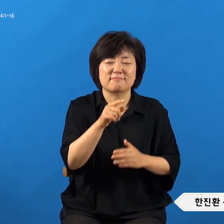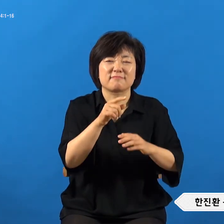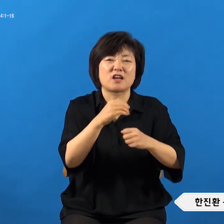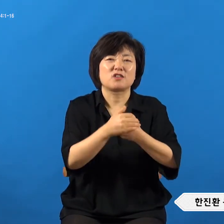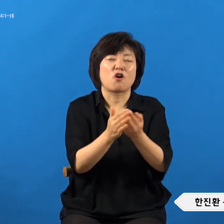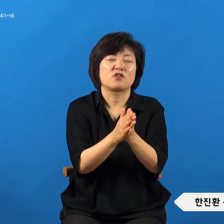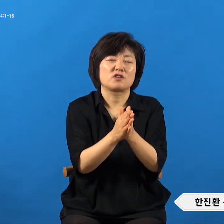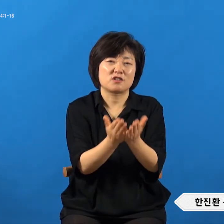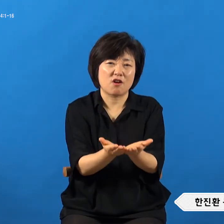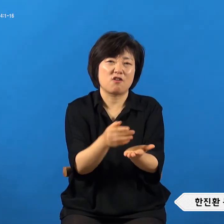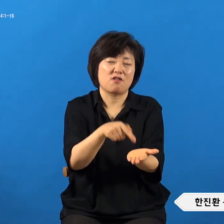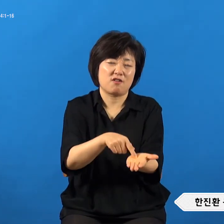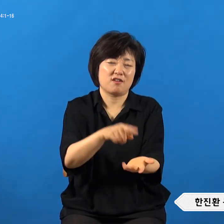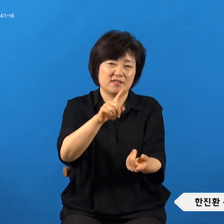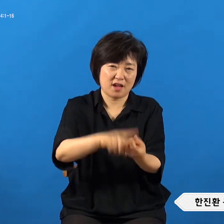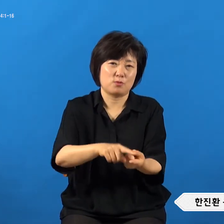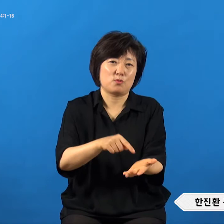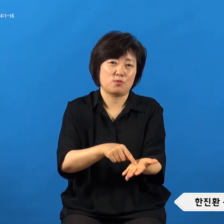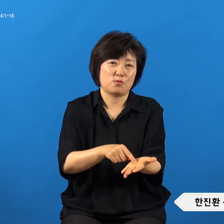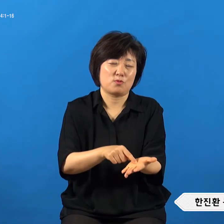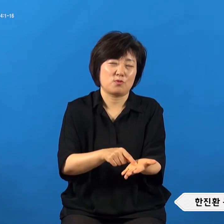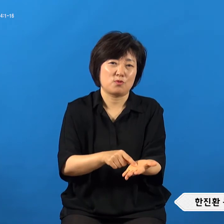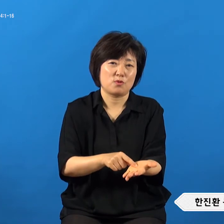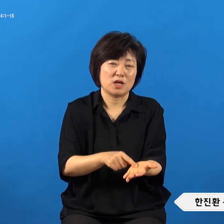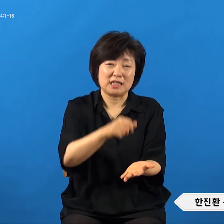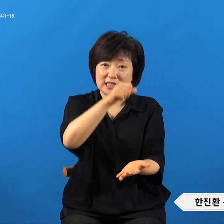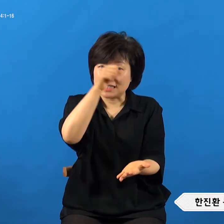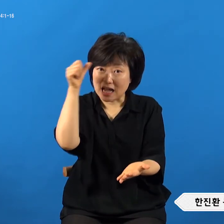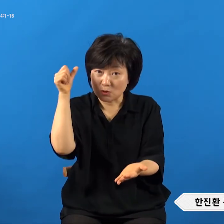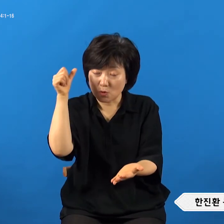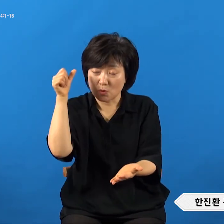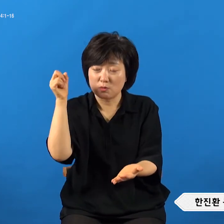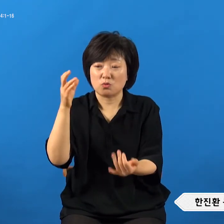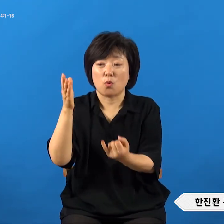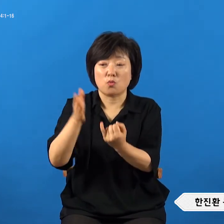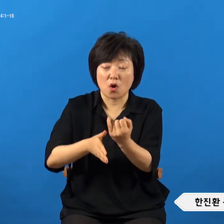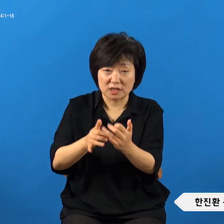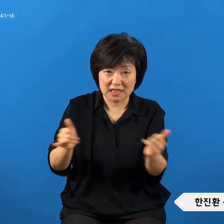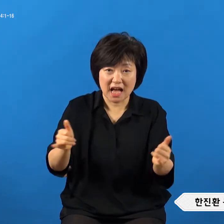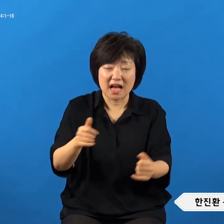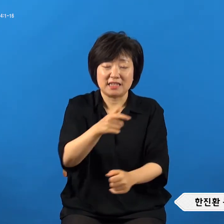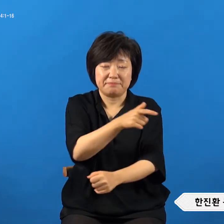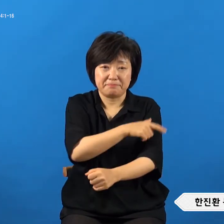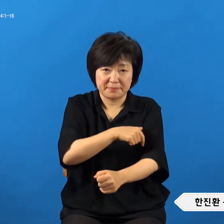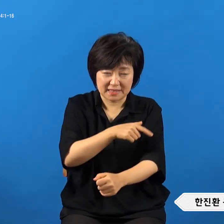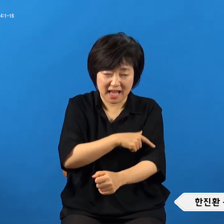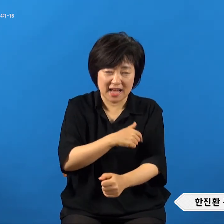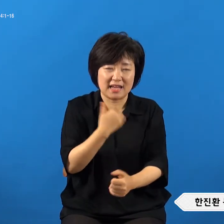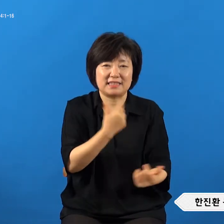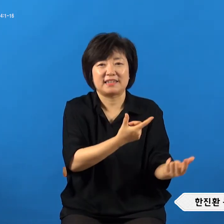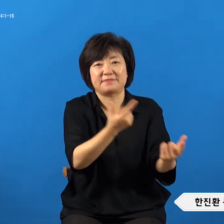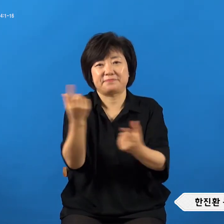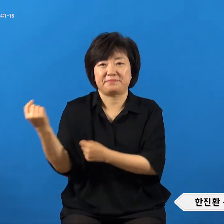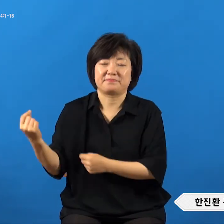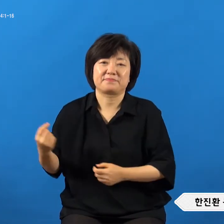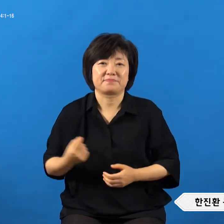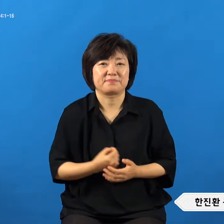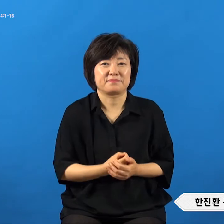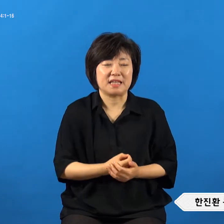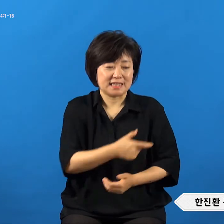그것이 성경적인 원리입니다. 물론 장로만 그런 것이 아니고 권사, 집사 다